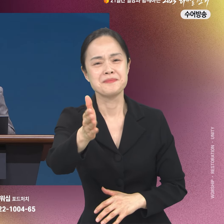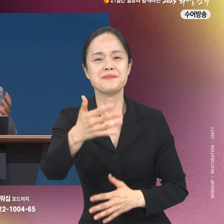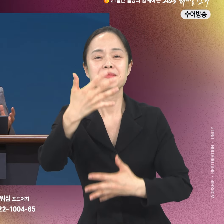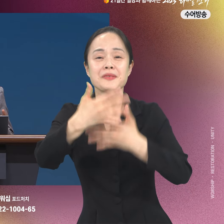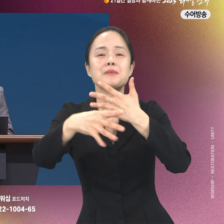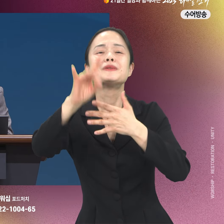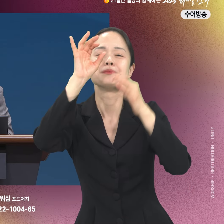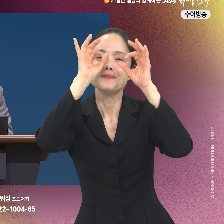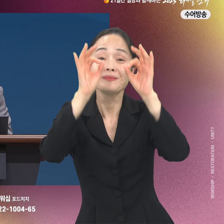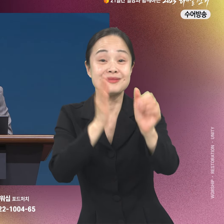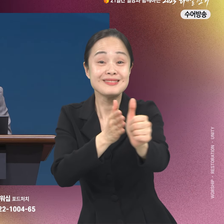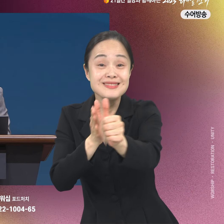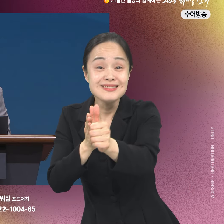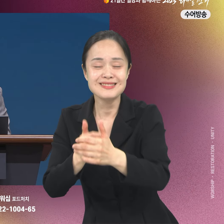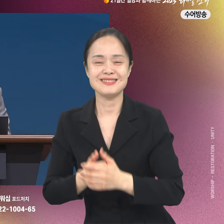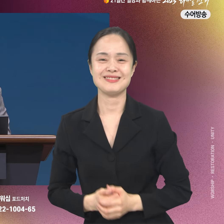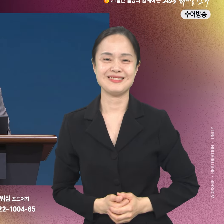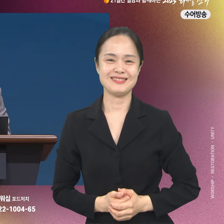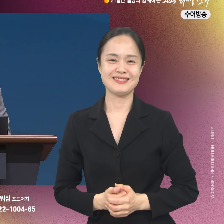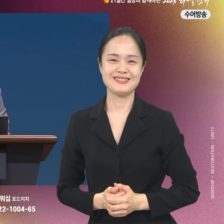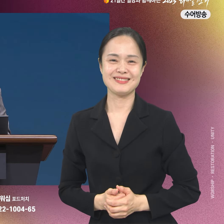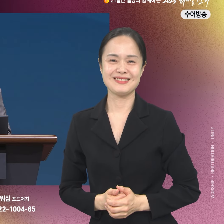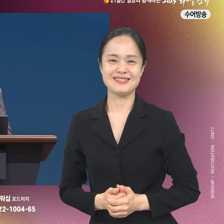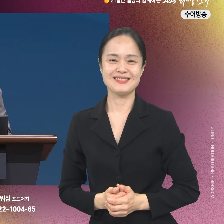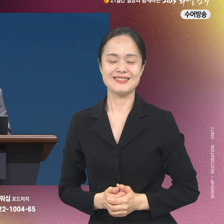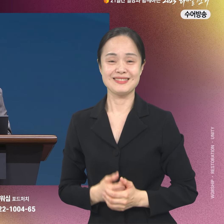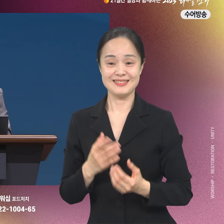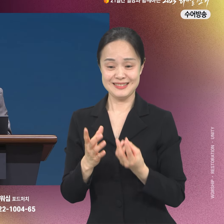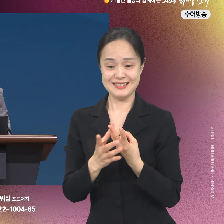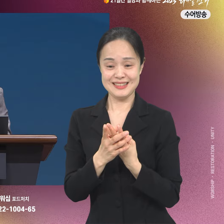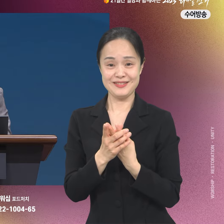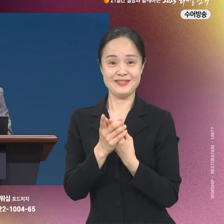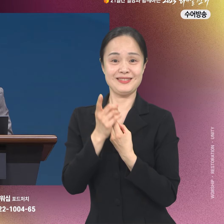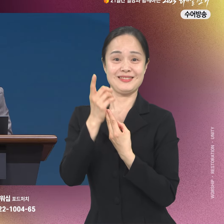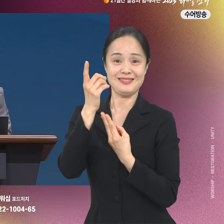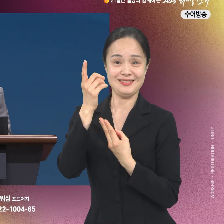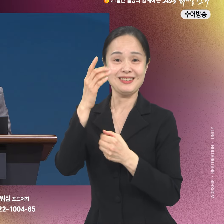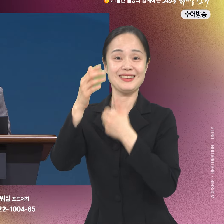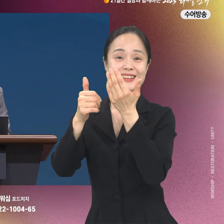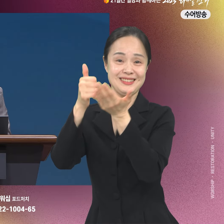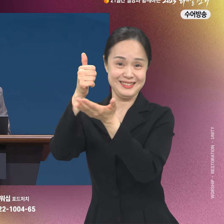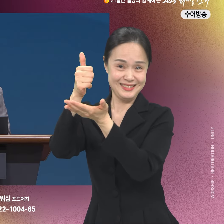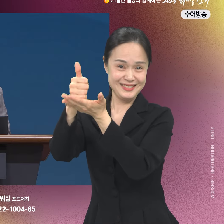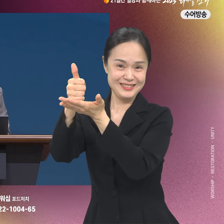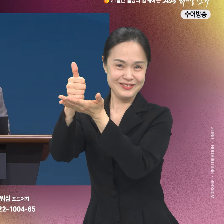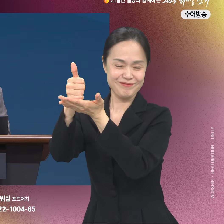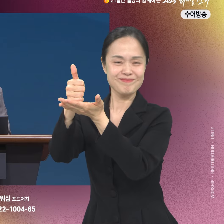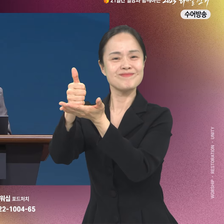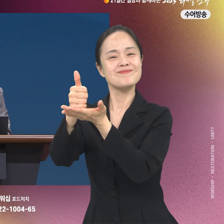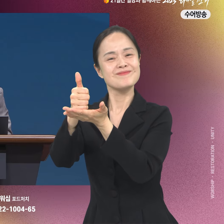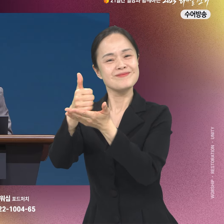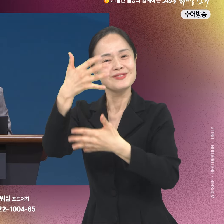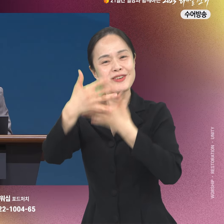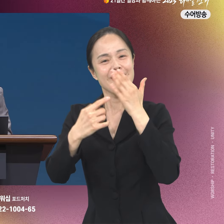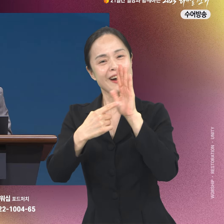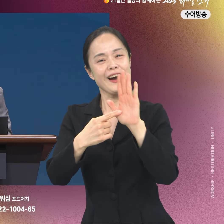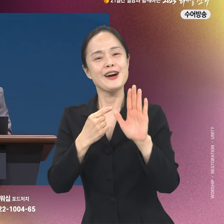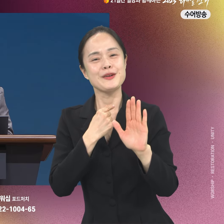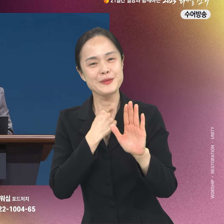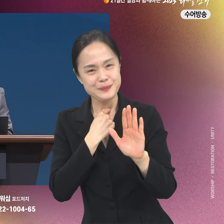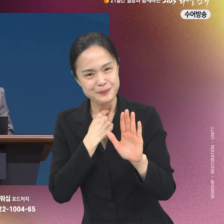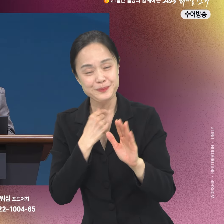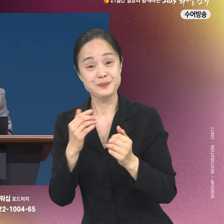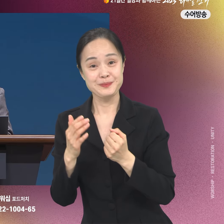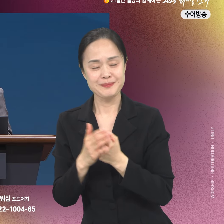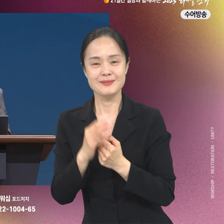제가 삼위일체 하나님을 묘사하기 위해서 이제 성령님이 늘 함께 하신다는 걸 느끼게 하고 싶었어요.